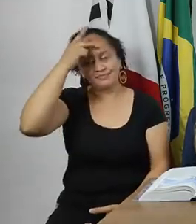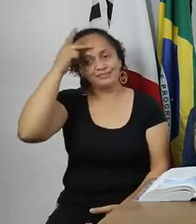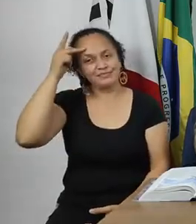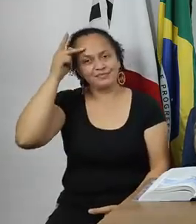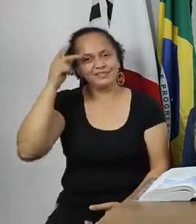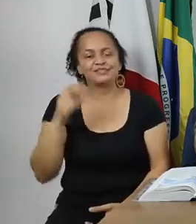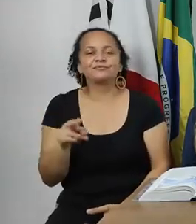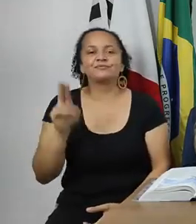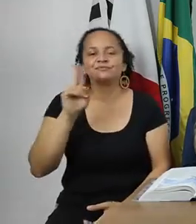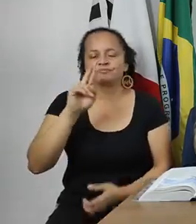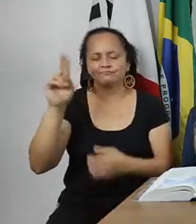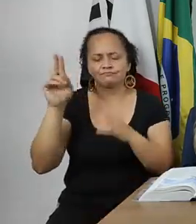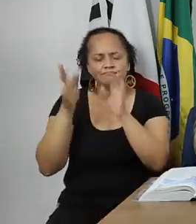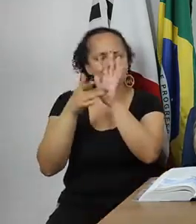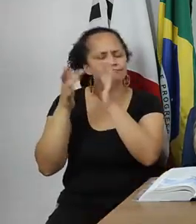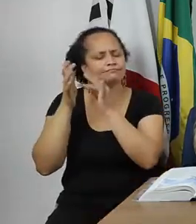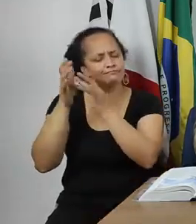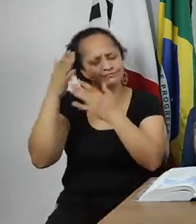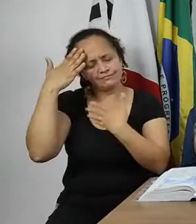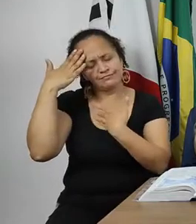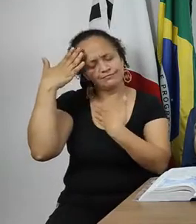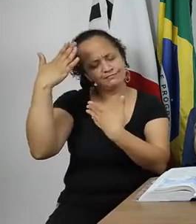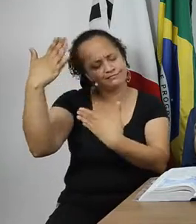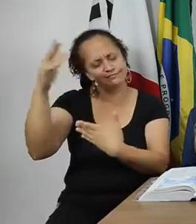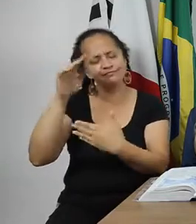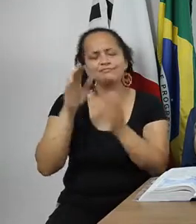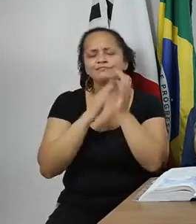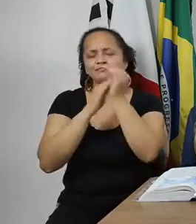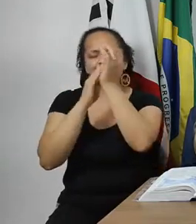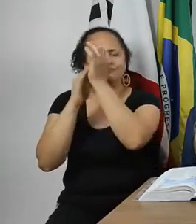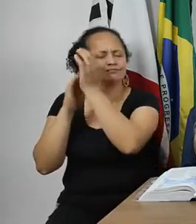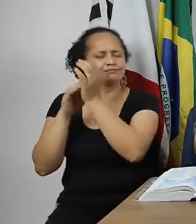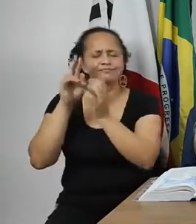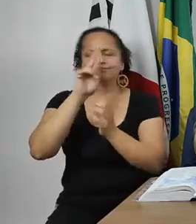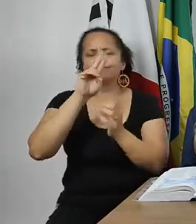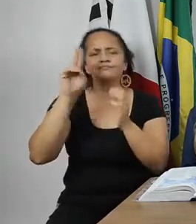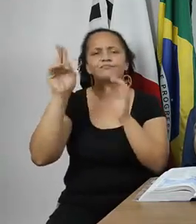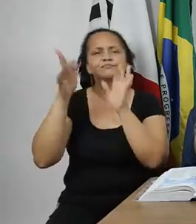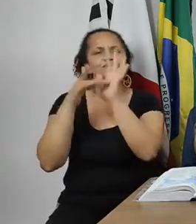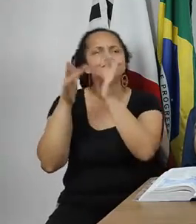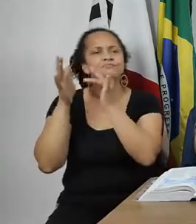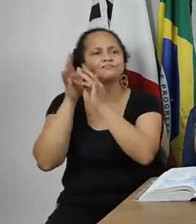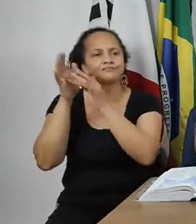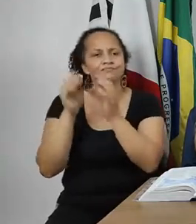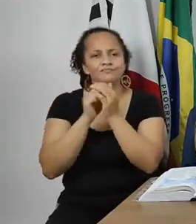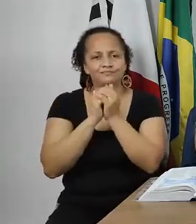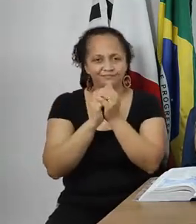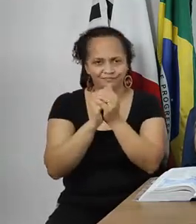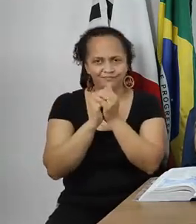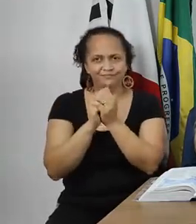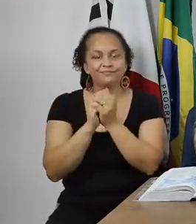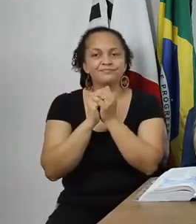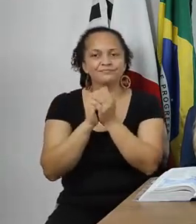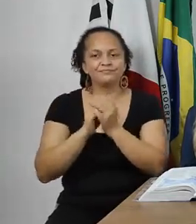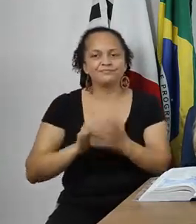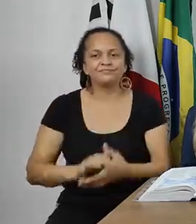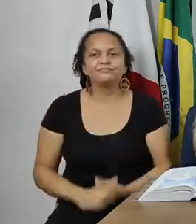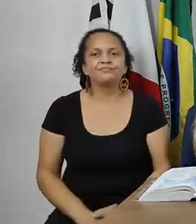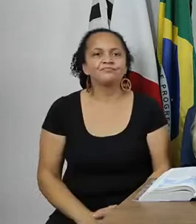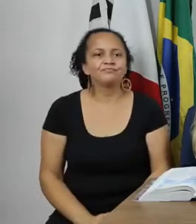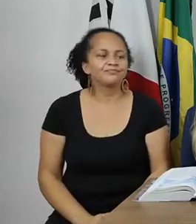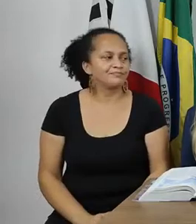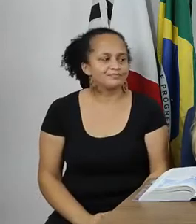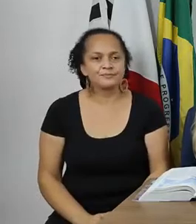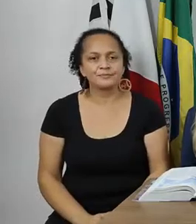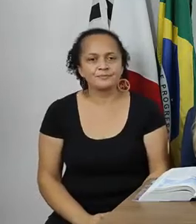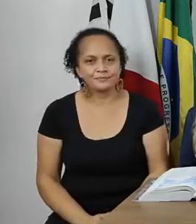Pai. Eu te agradeço e te louvo, meu Deus. Em nome de Jesus, amém. E amém. Bem,